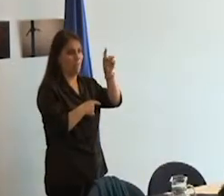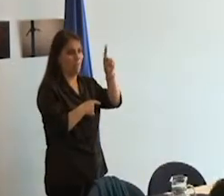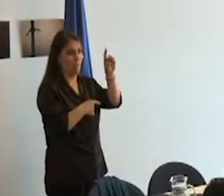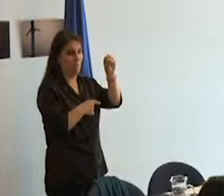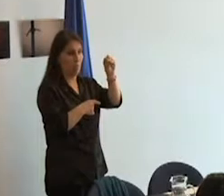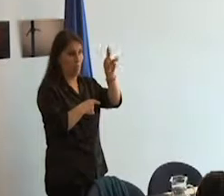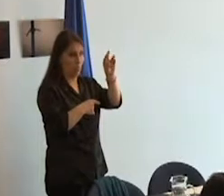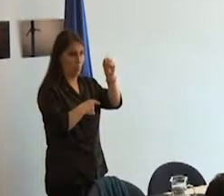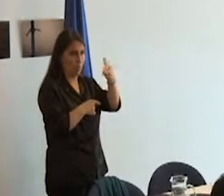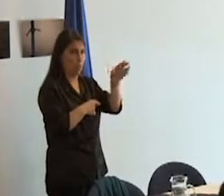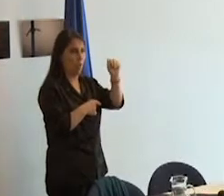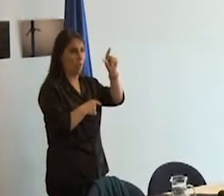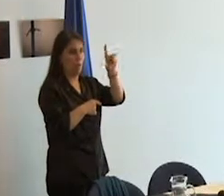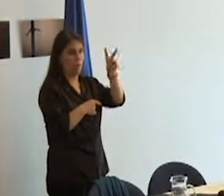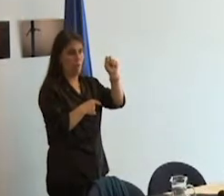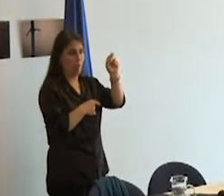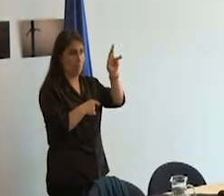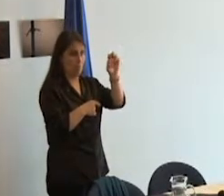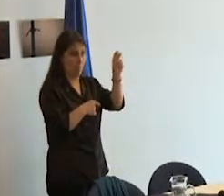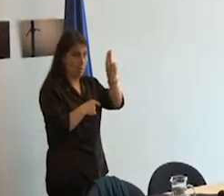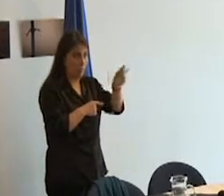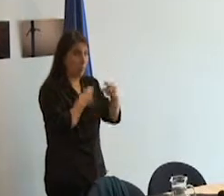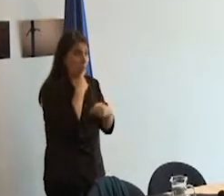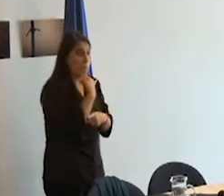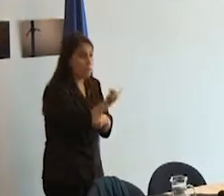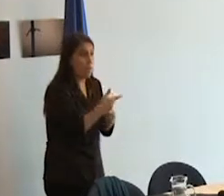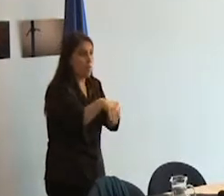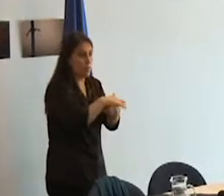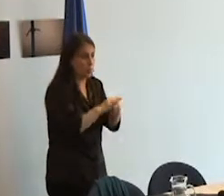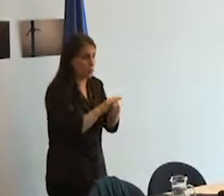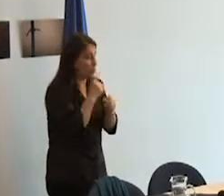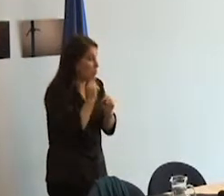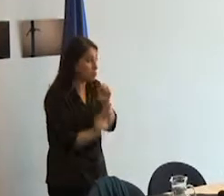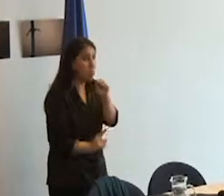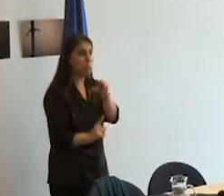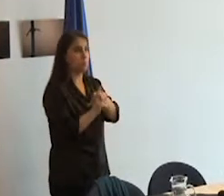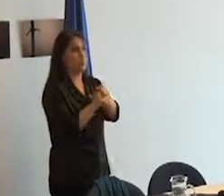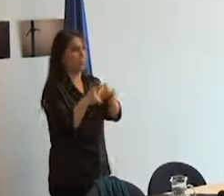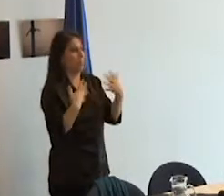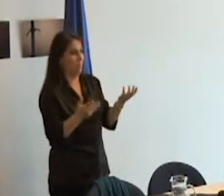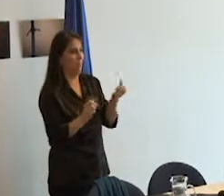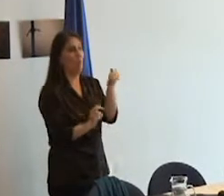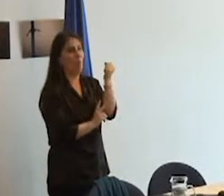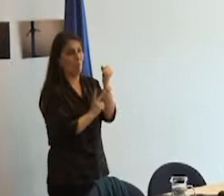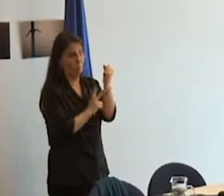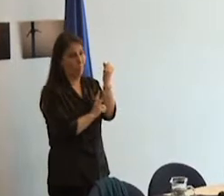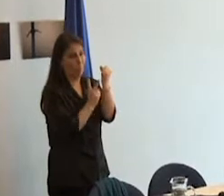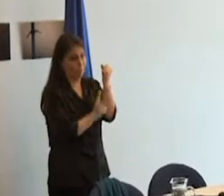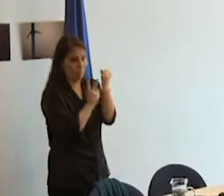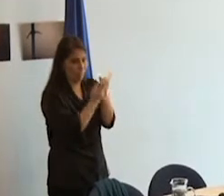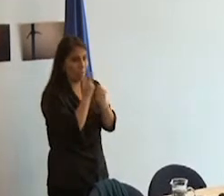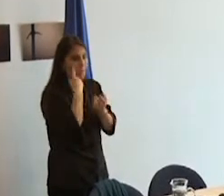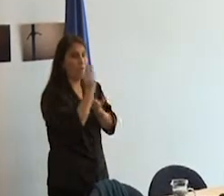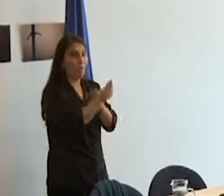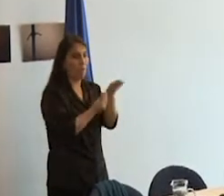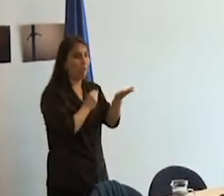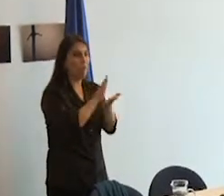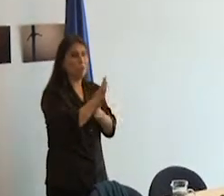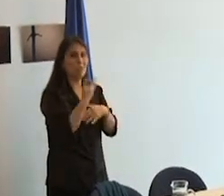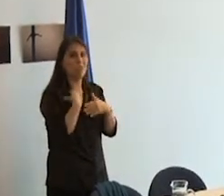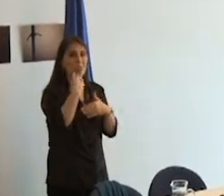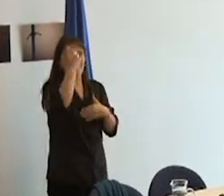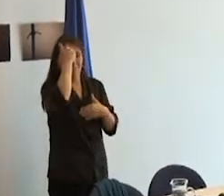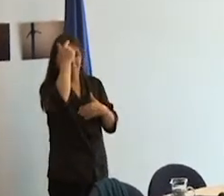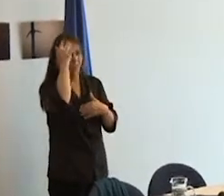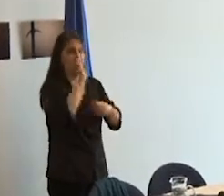un acontecimiento producto de la modernidad, que está determinado por las condiciones de saber